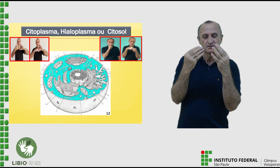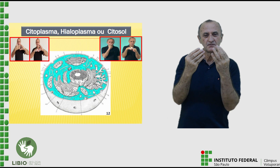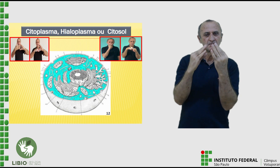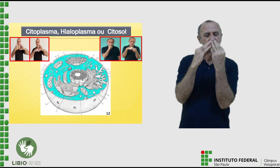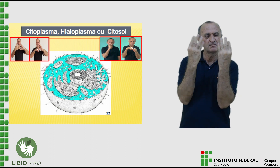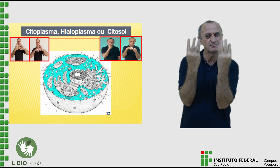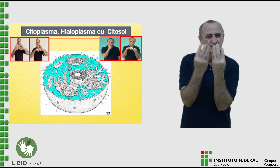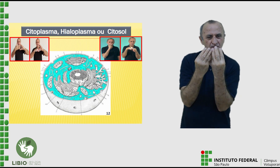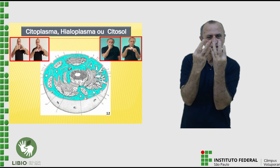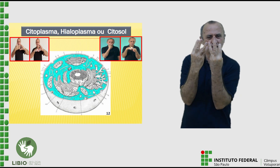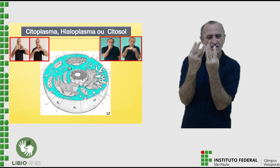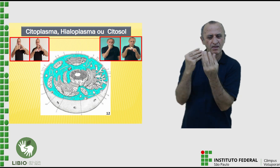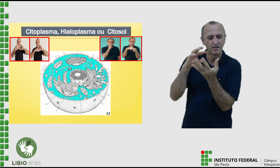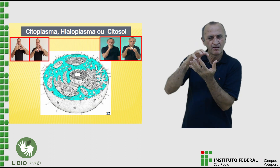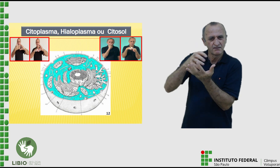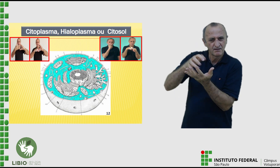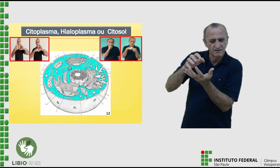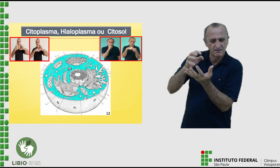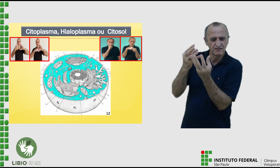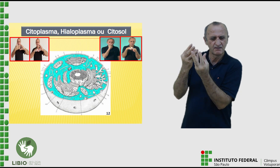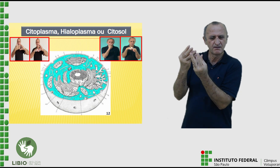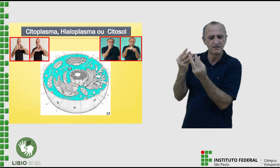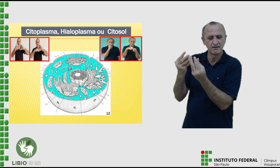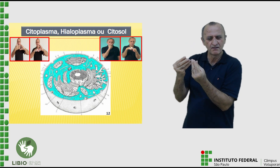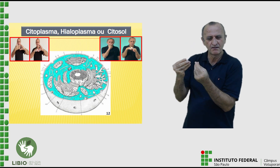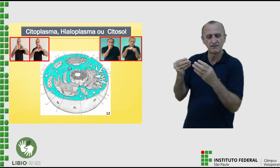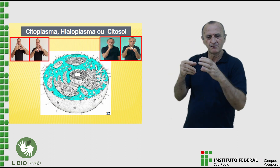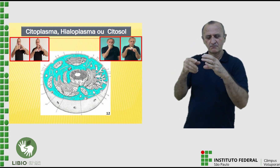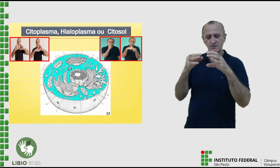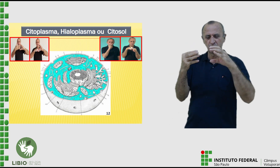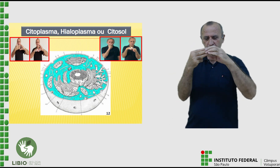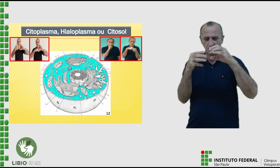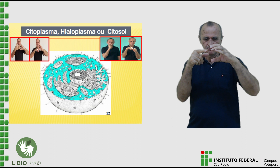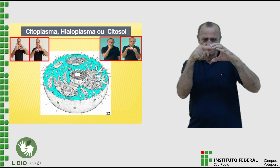gelatinosa que preenche todo o espaço da célula.